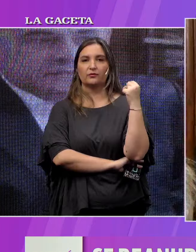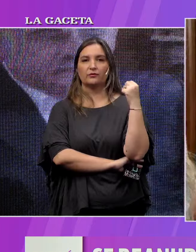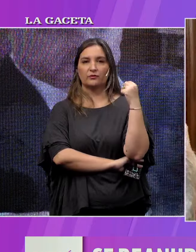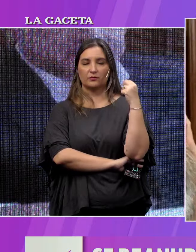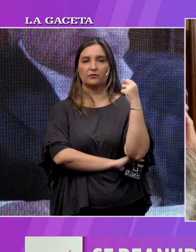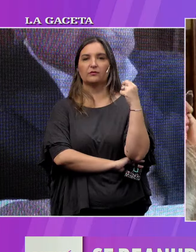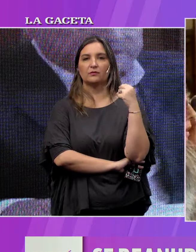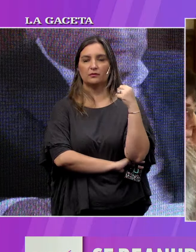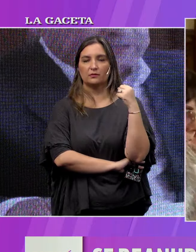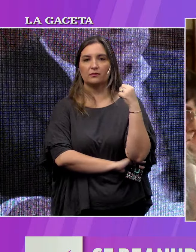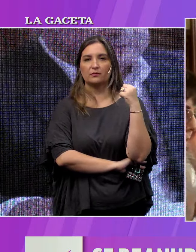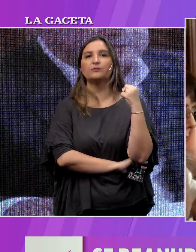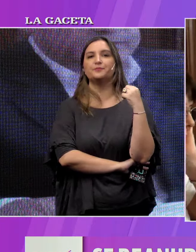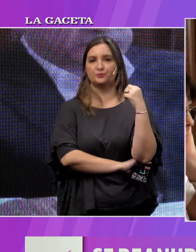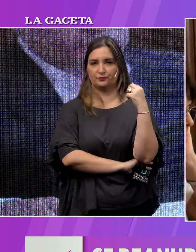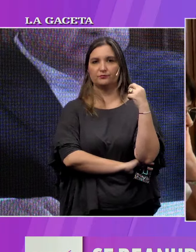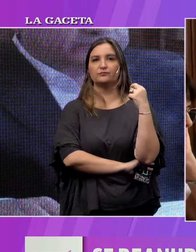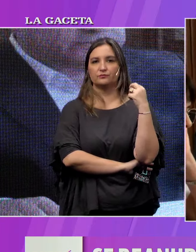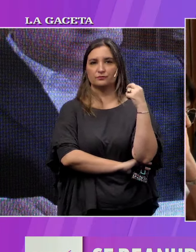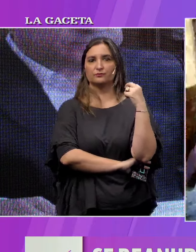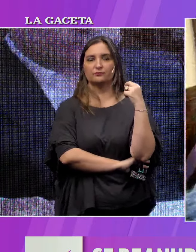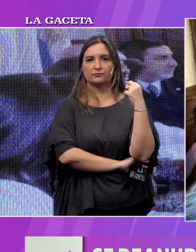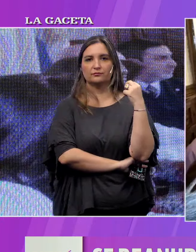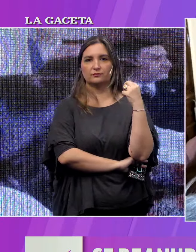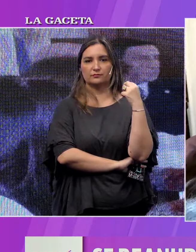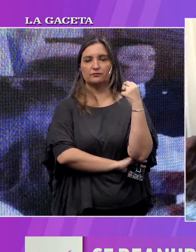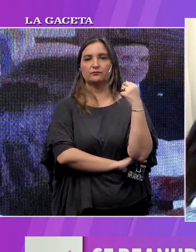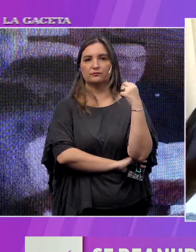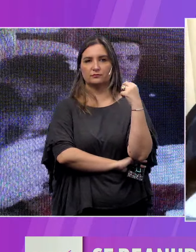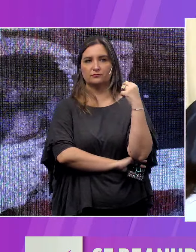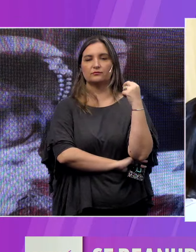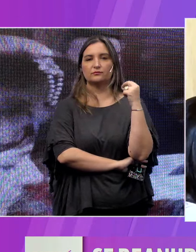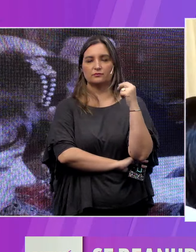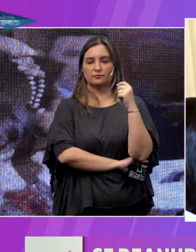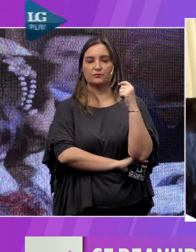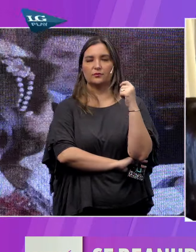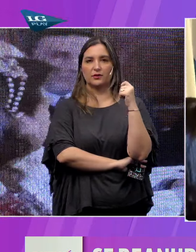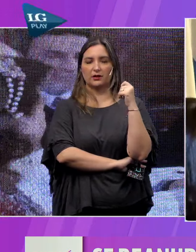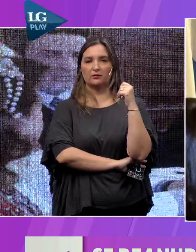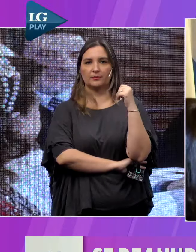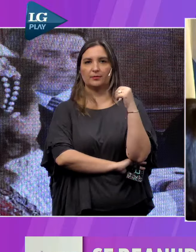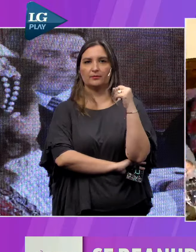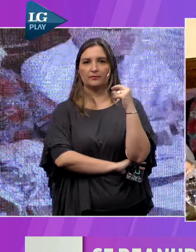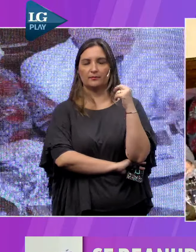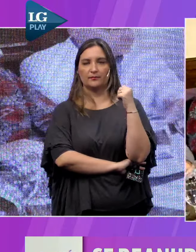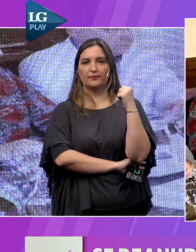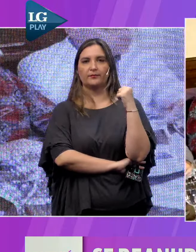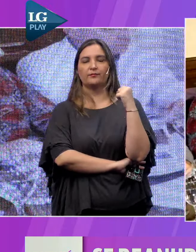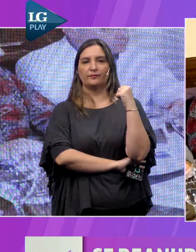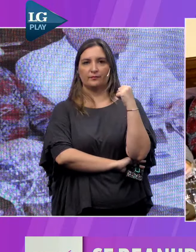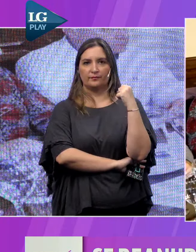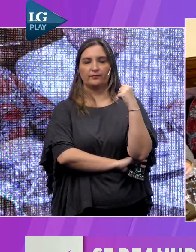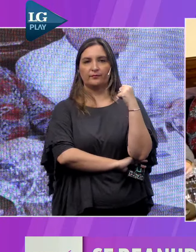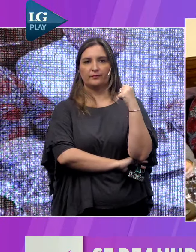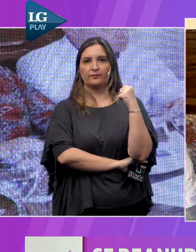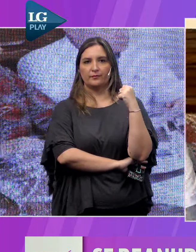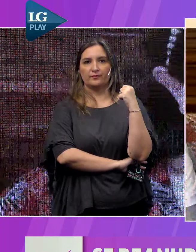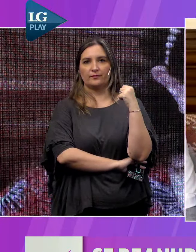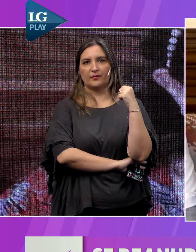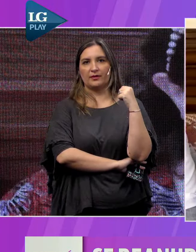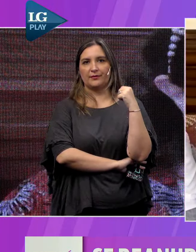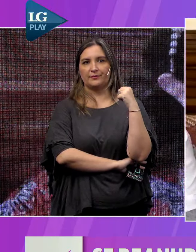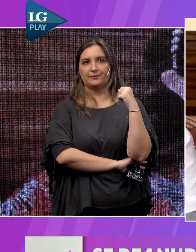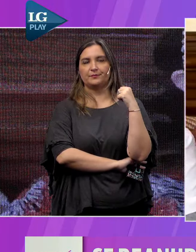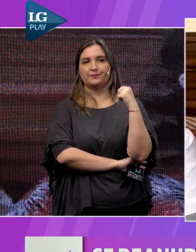tenemos una buena relación con todas las organizaciones sociales. Estamos trabajando, ellos están colaborando